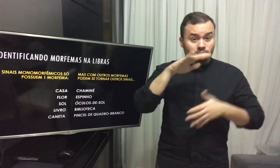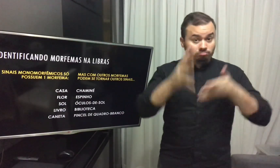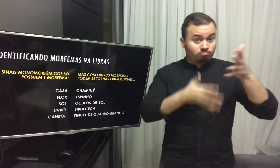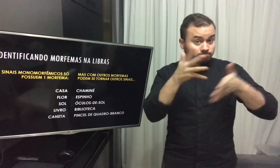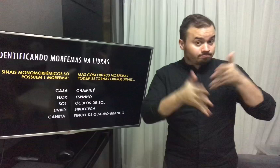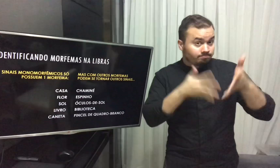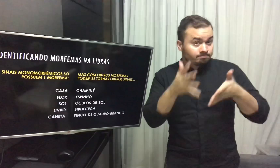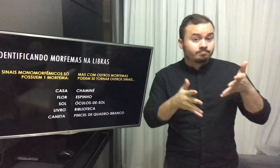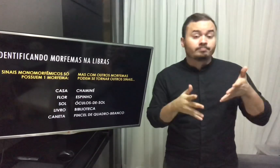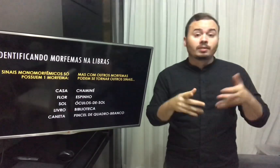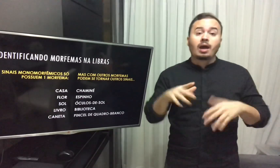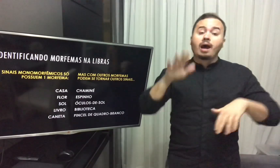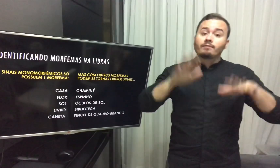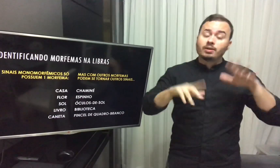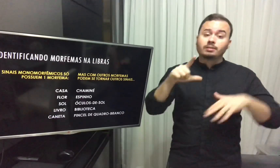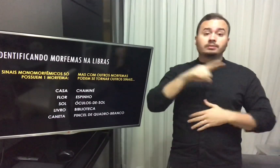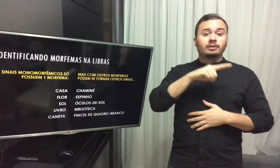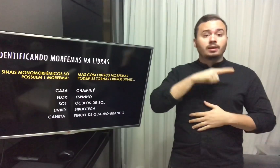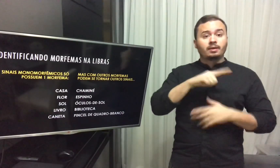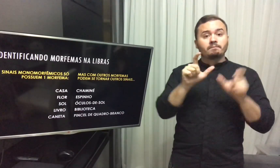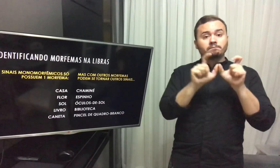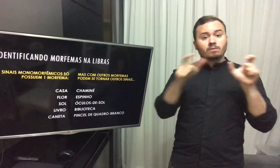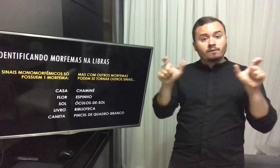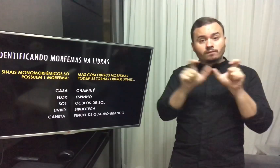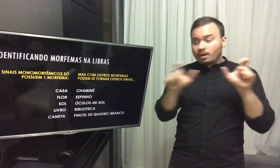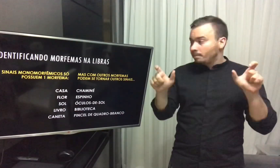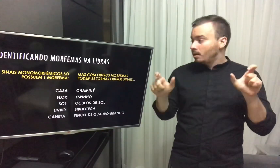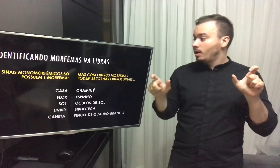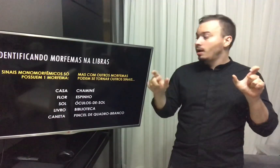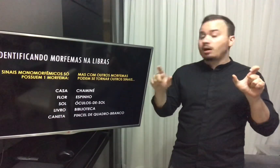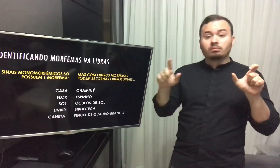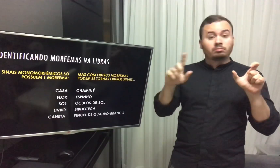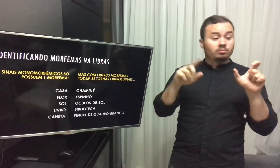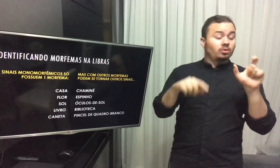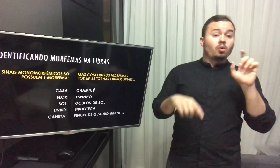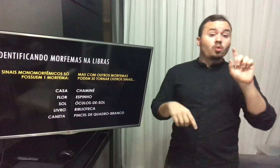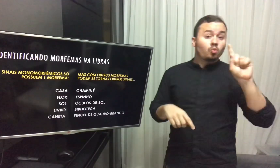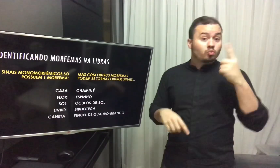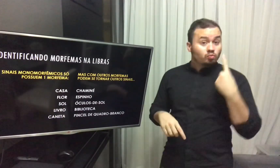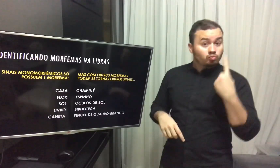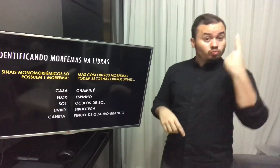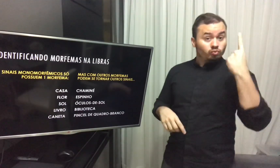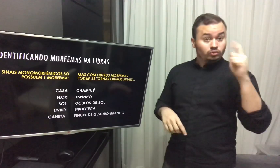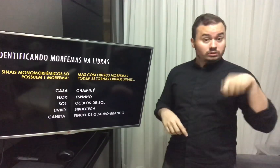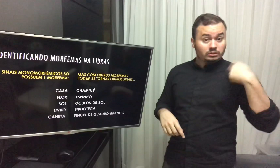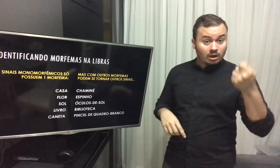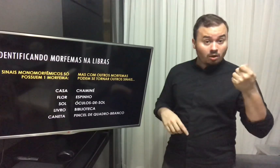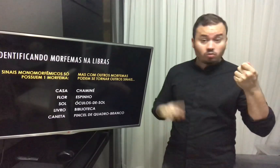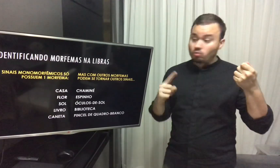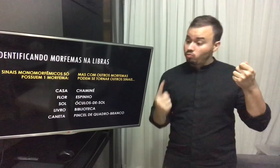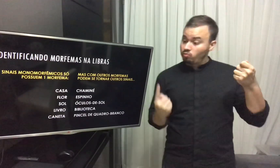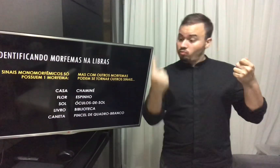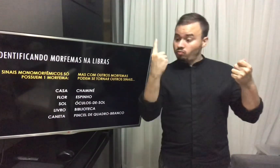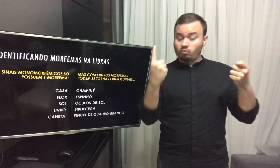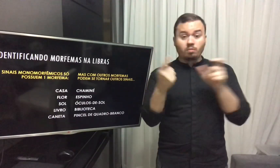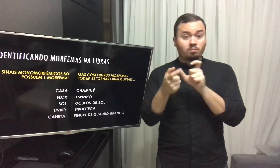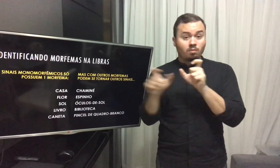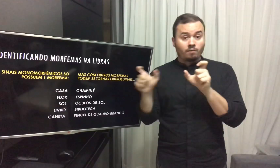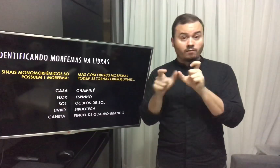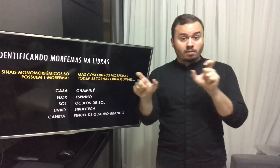Mas é importante a gente notar que na língua de sinais existem processos semelhantes. Às vezes, um sinal